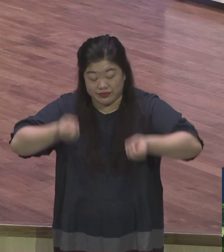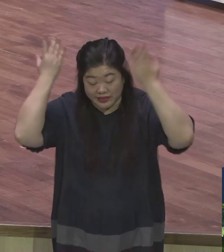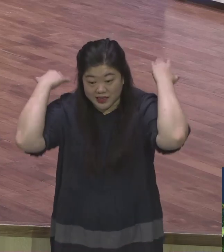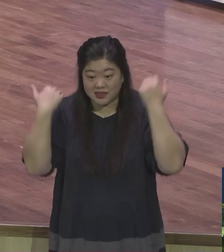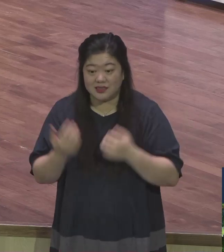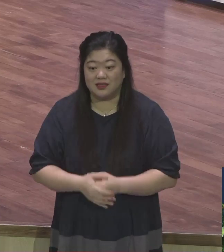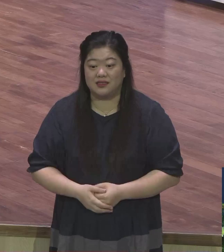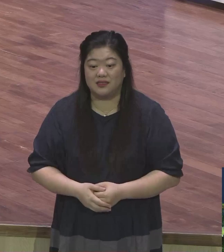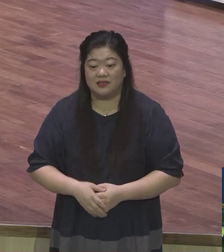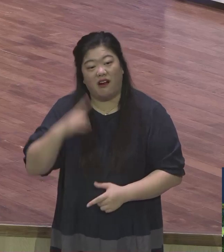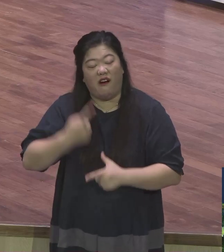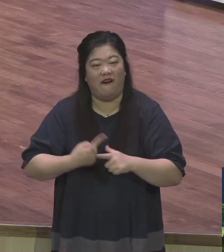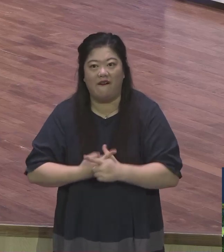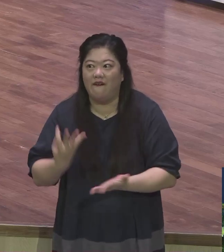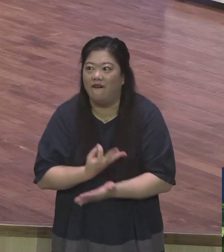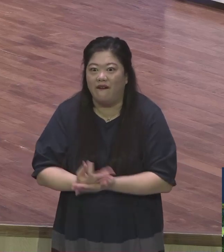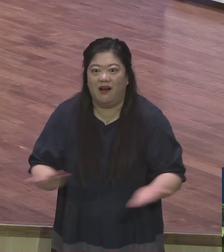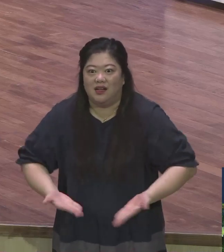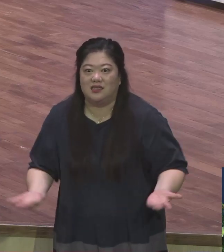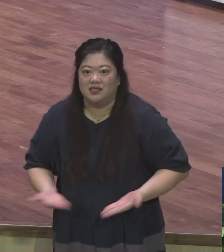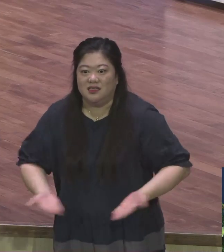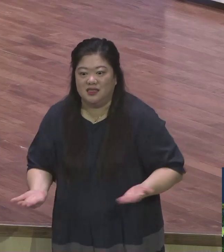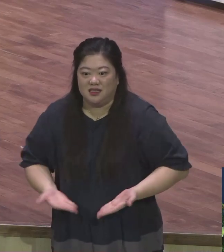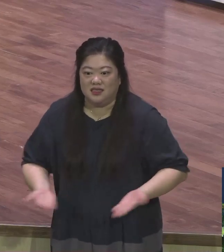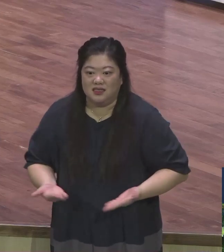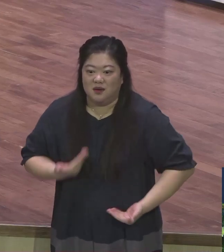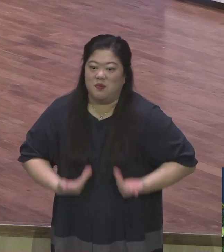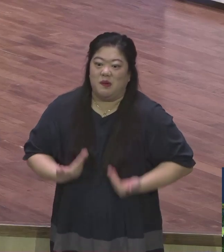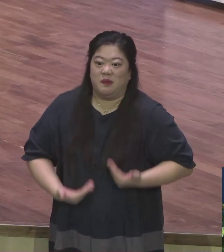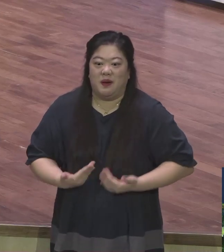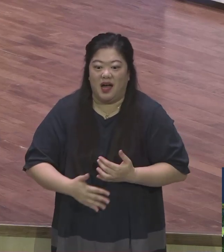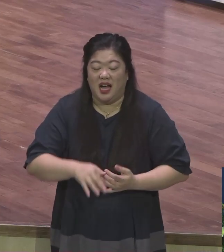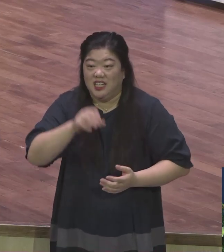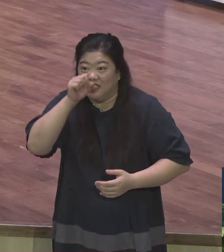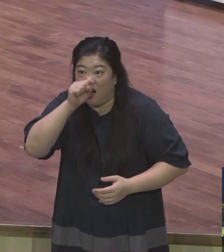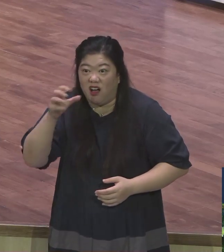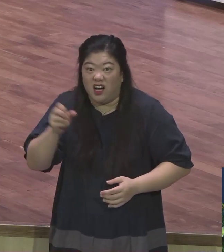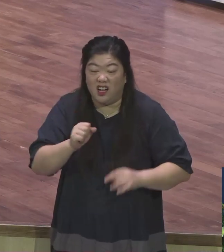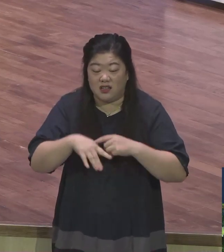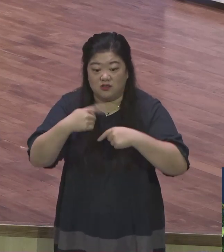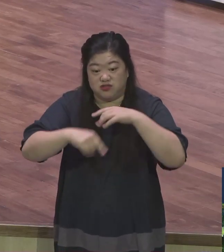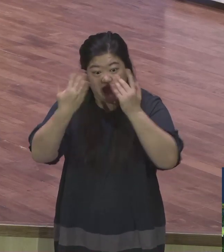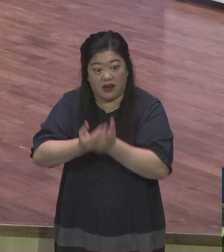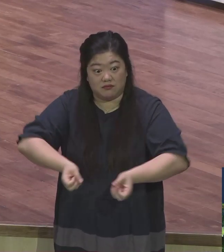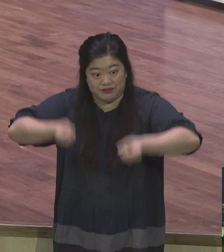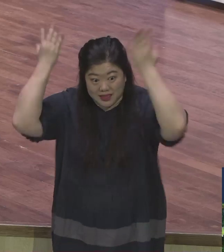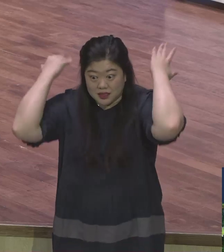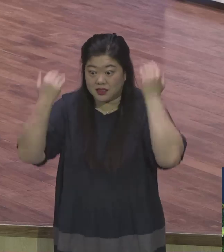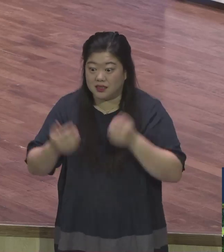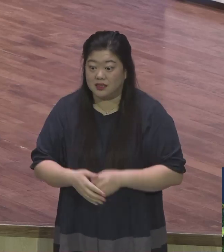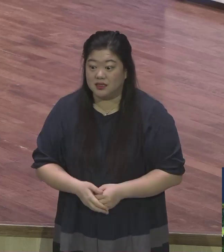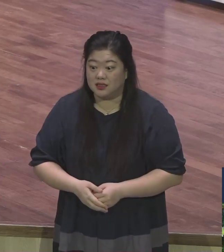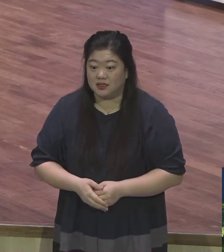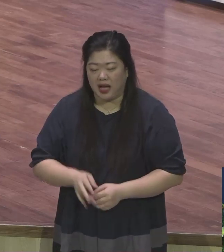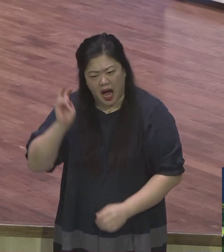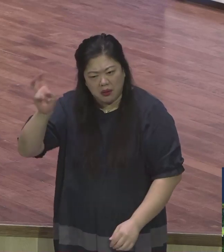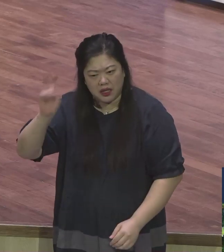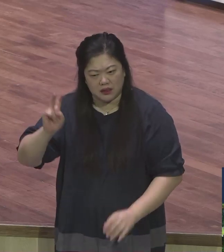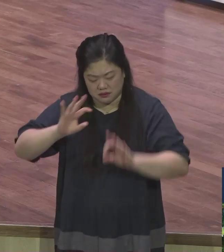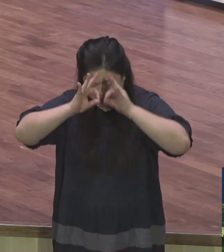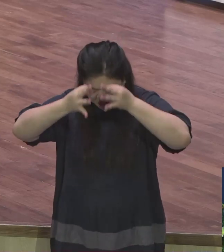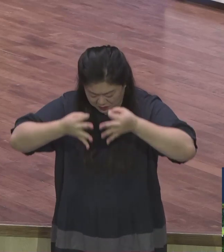잊어버리고 불신자들 맨날 그냥 세상적인 생각으로 가득 살지 않았습니까? 여러분 삶 속을 한번 점검해 보세요.